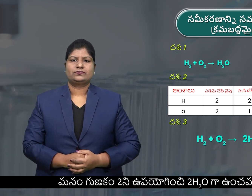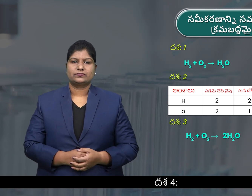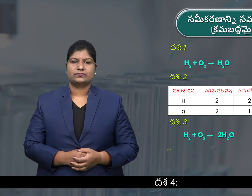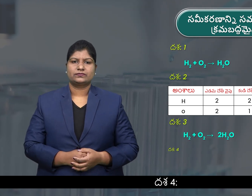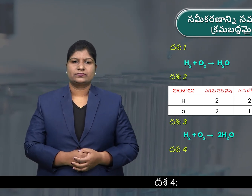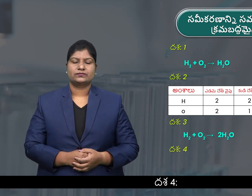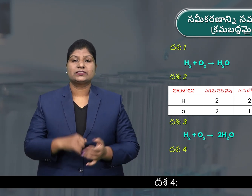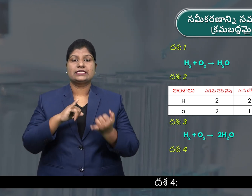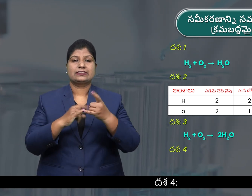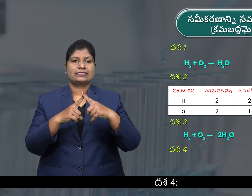దశ 4.